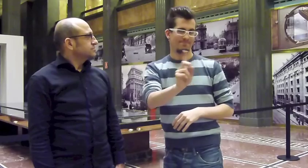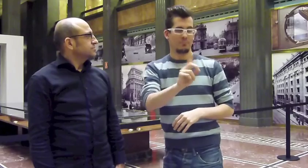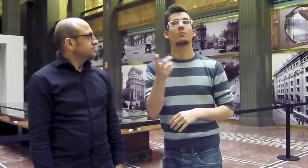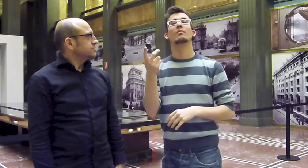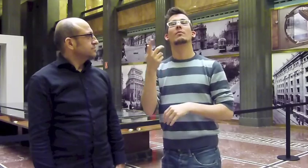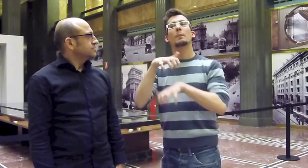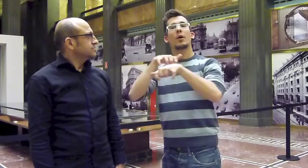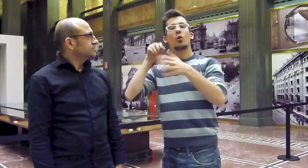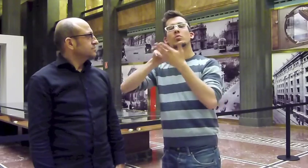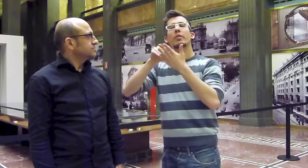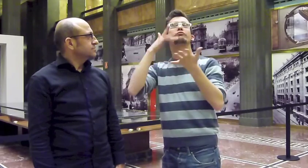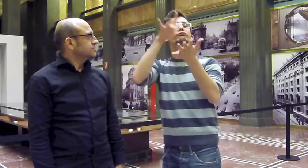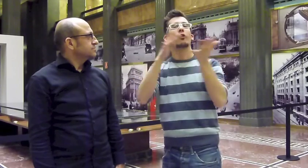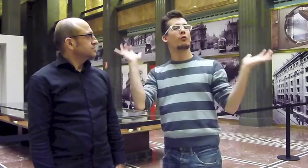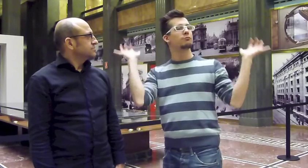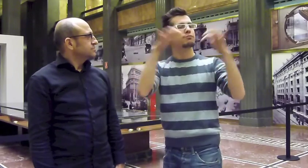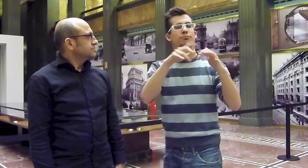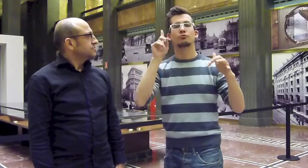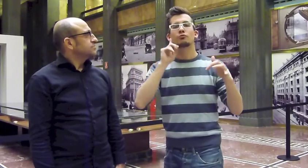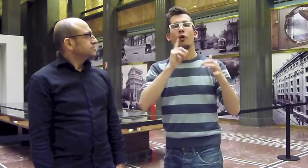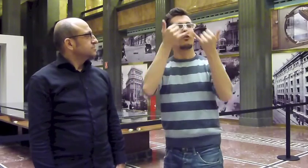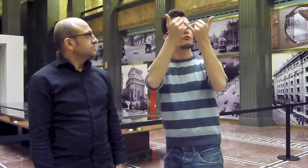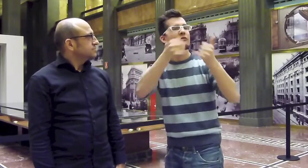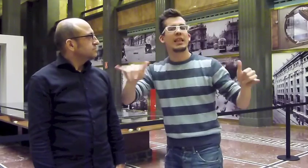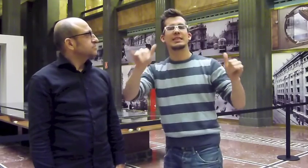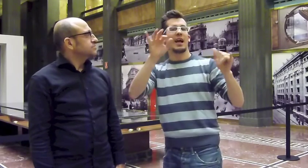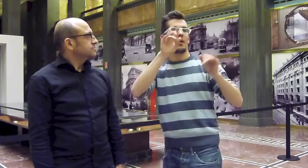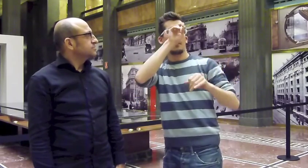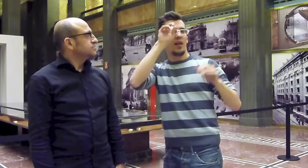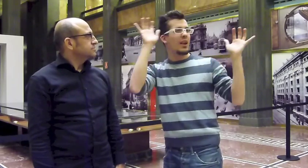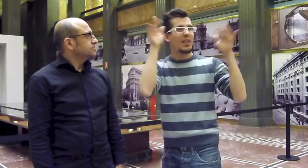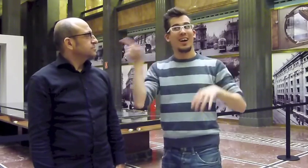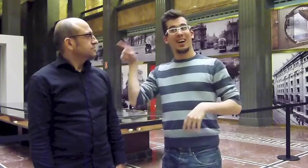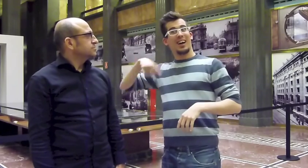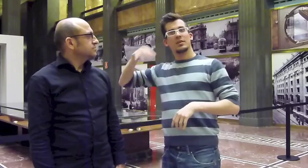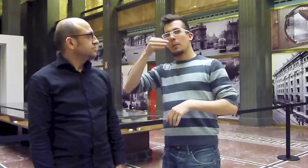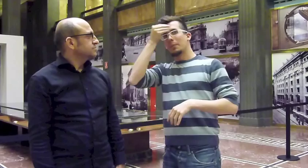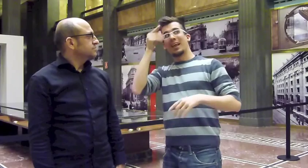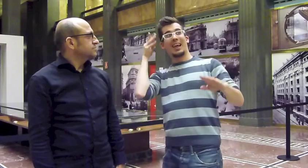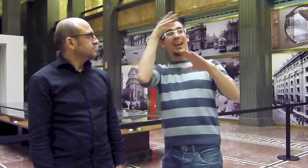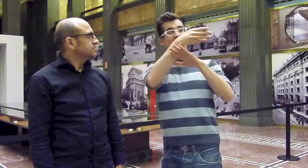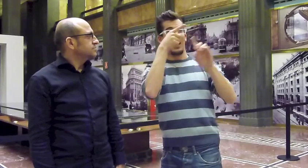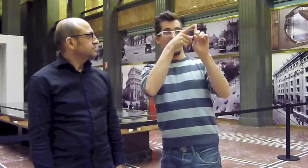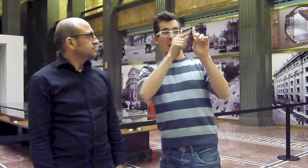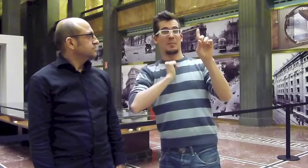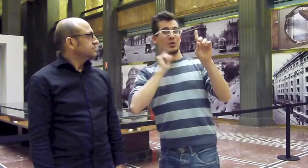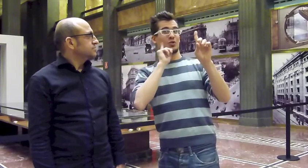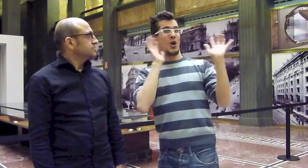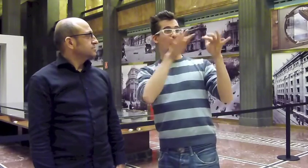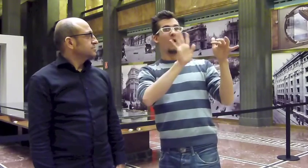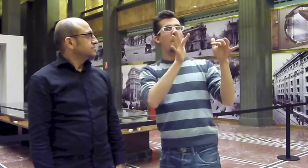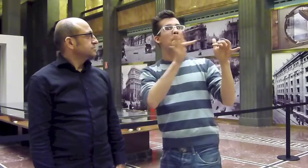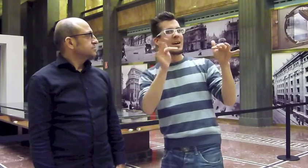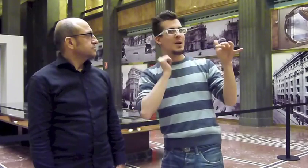no están en igualdad de condiciones con el resto de la sociedad. Pues si hay algún festival de personas sordas en Madrid, esas personas que viven en